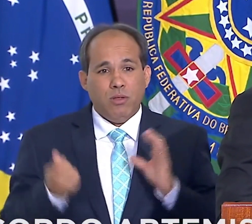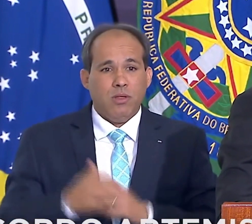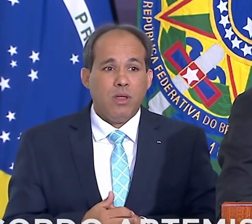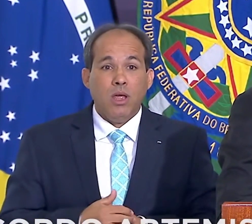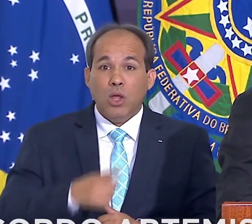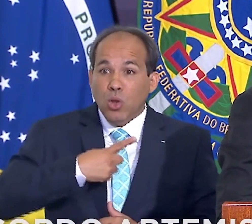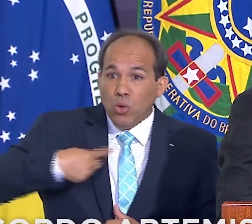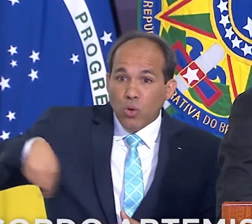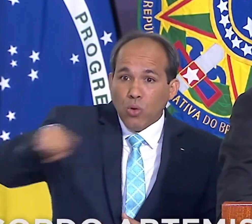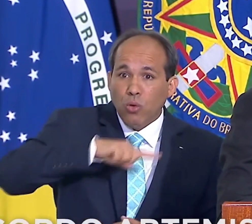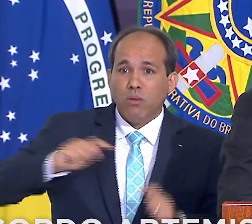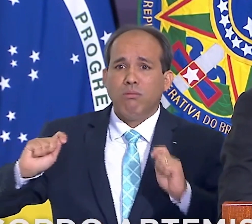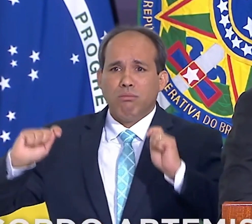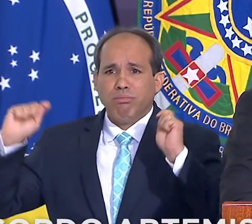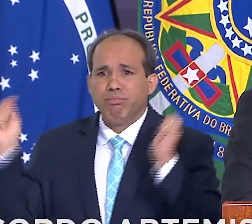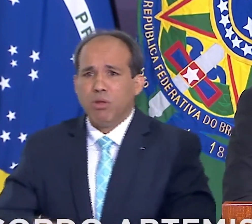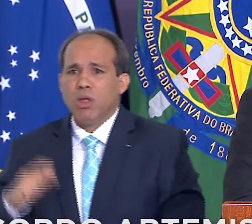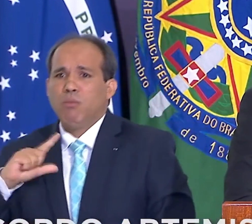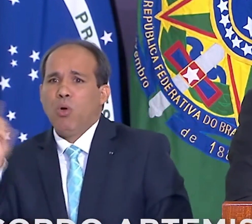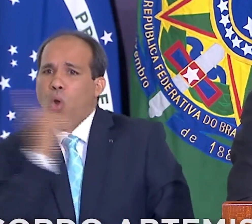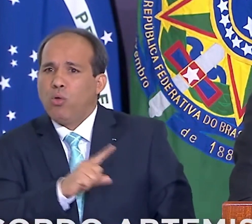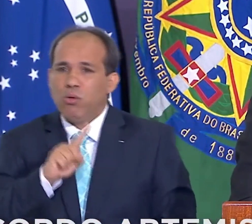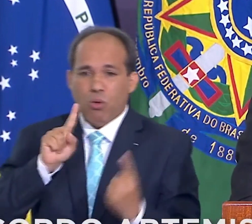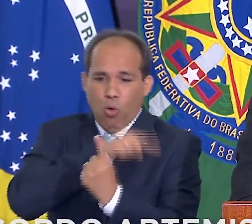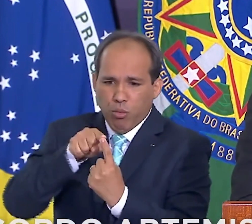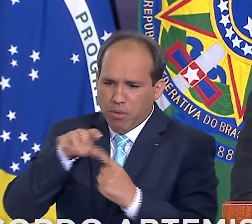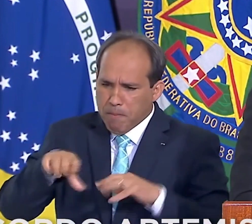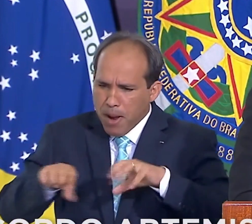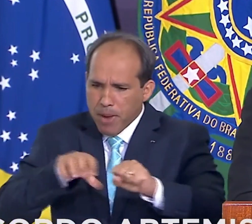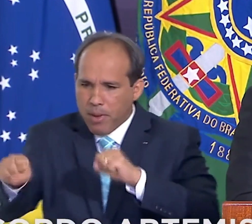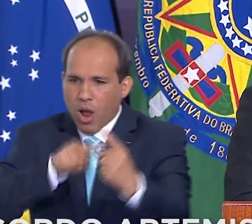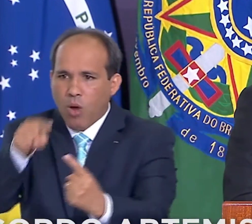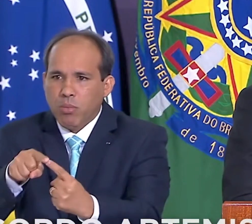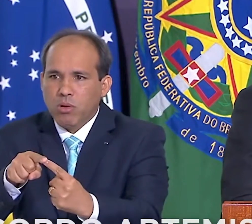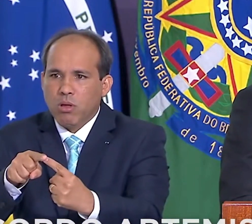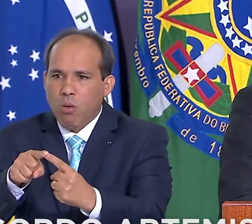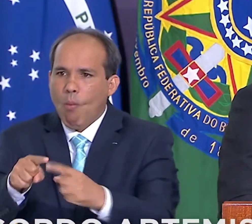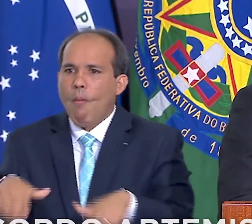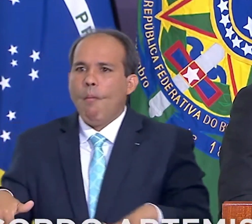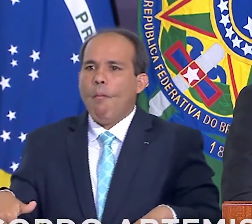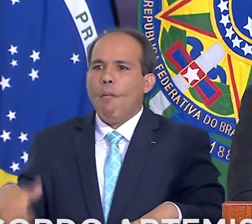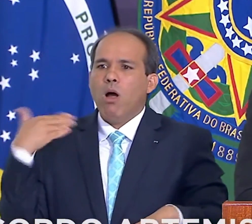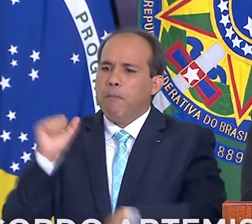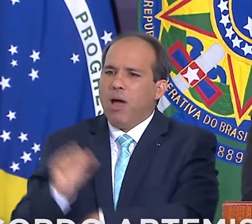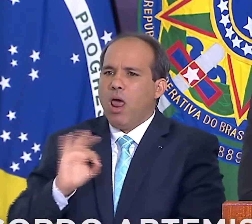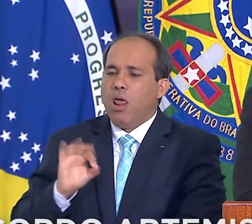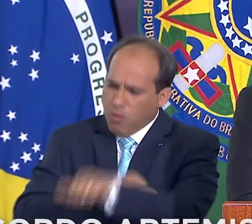Nós podemos atingir os nossos objetivos, estarmos parados no tempo e no